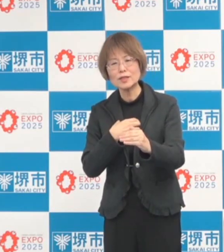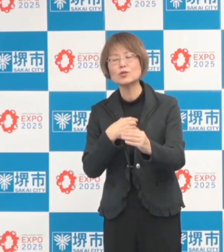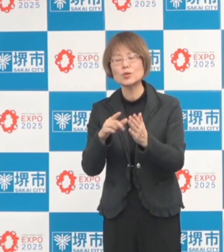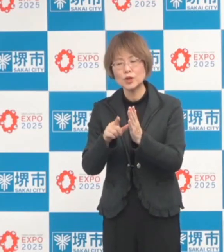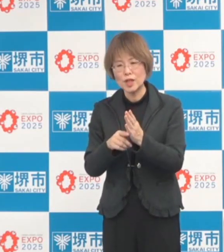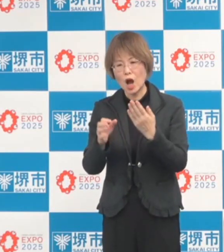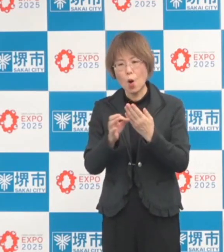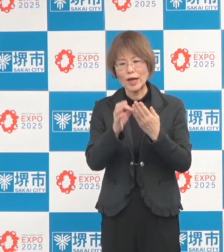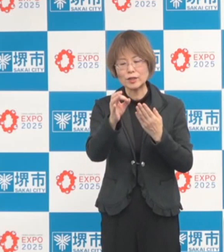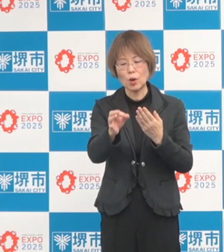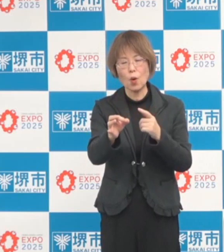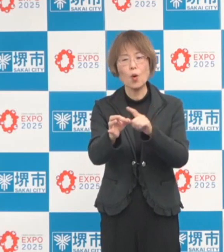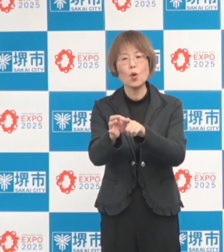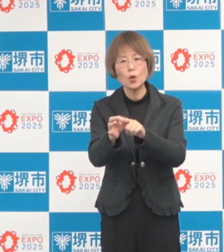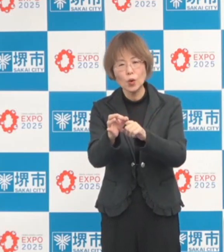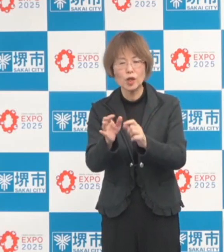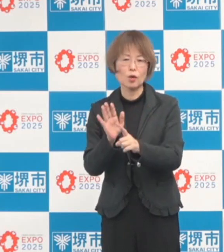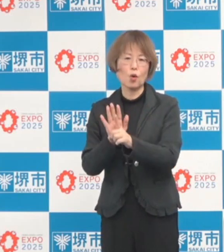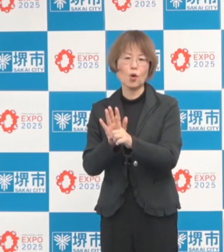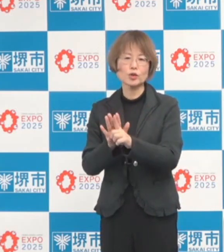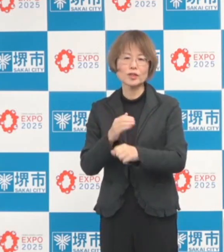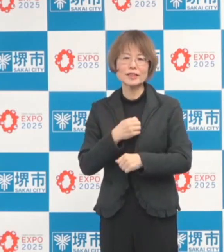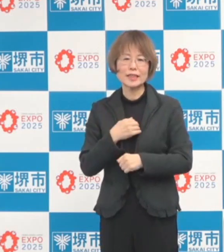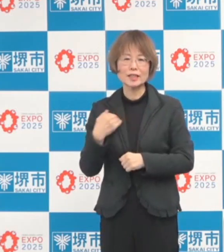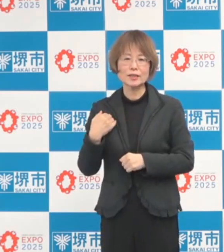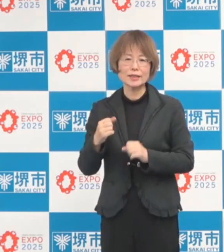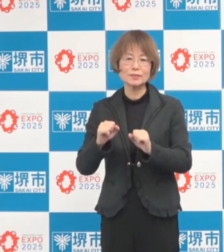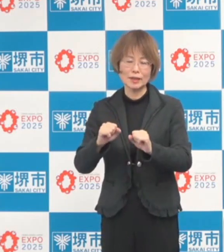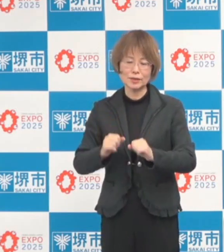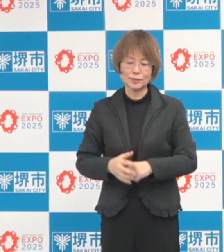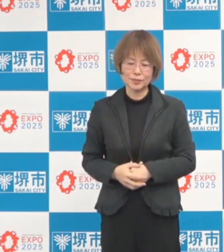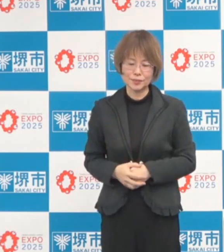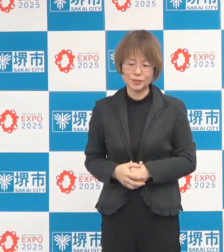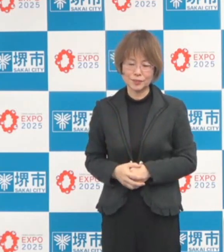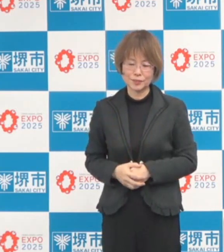料を補助することといたします。